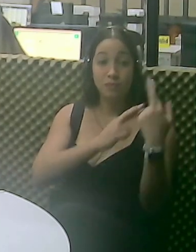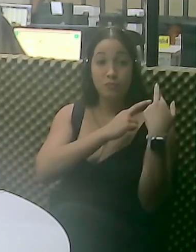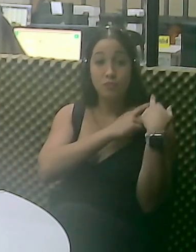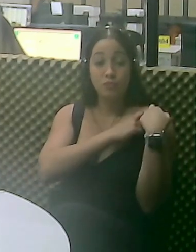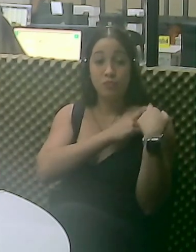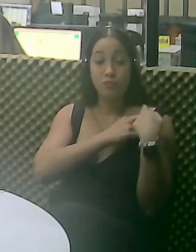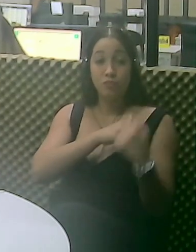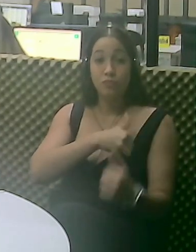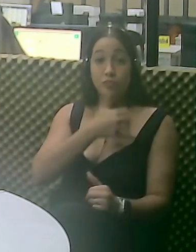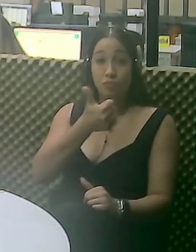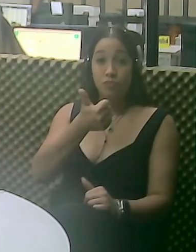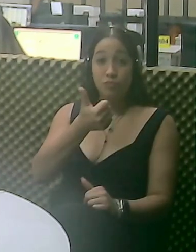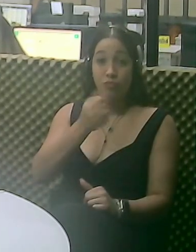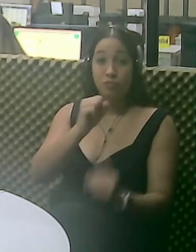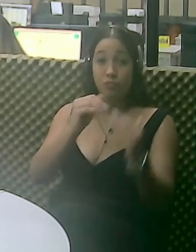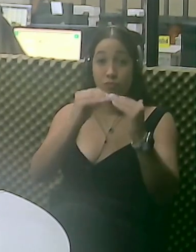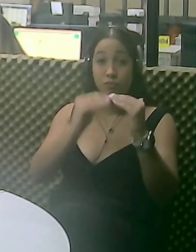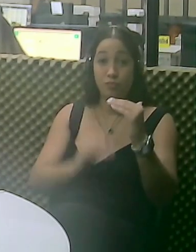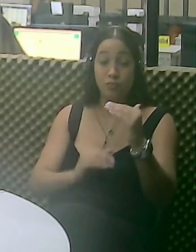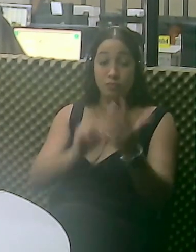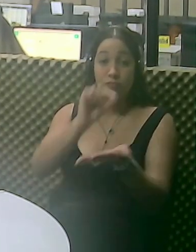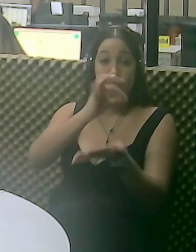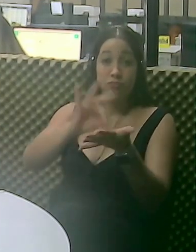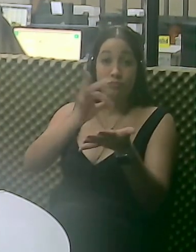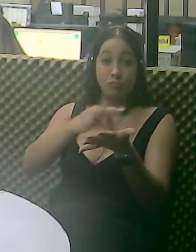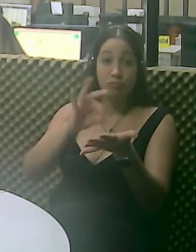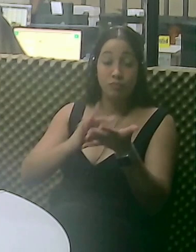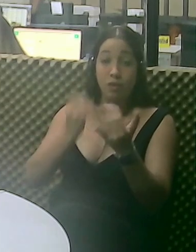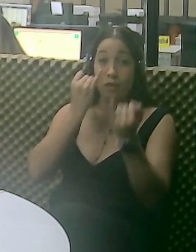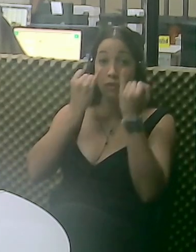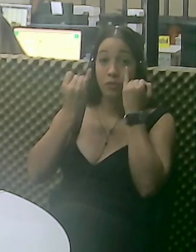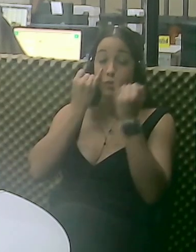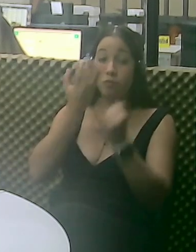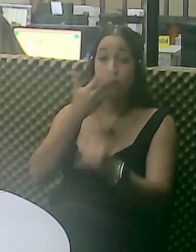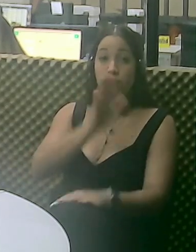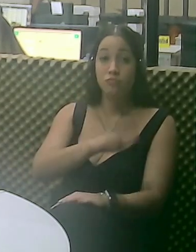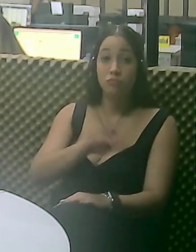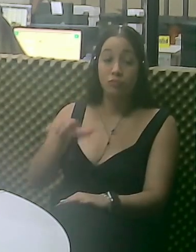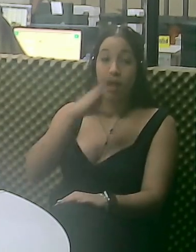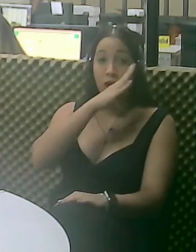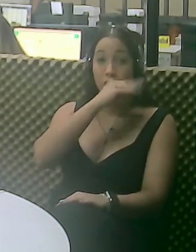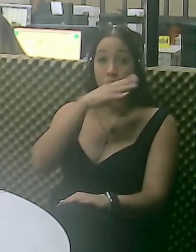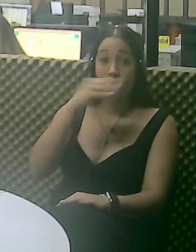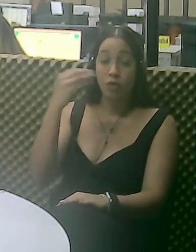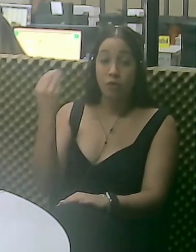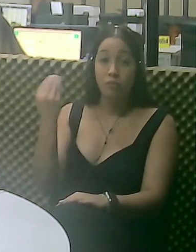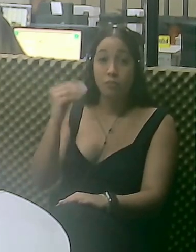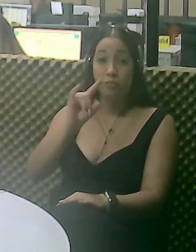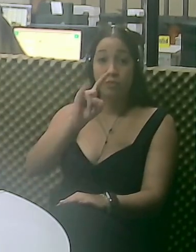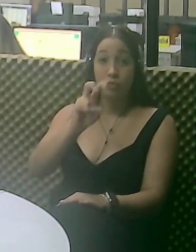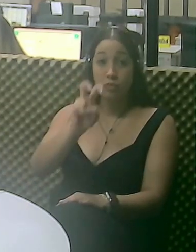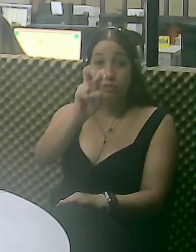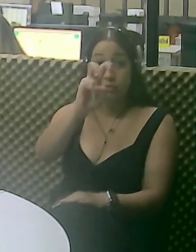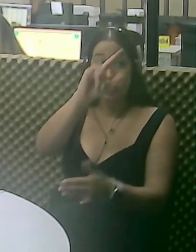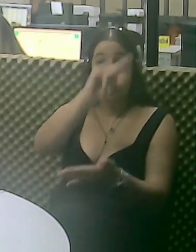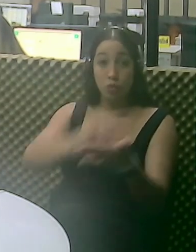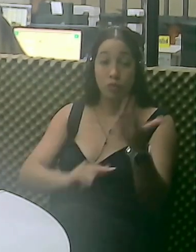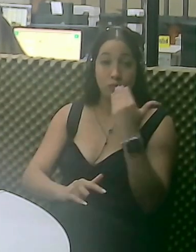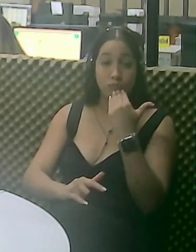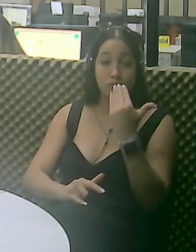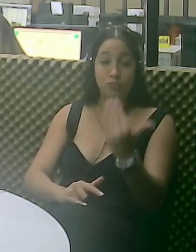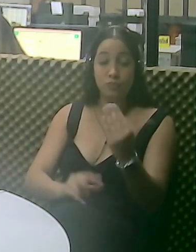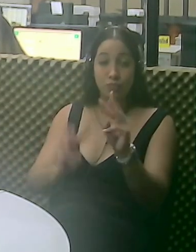responsáveis por menores de idade devem preencher os dados da criança ou adolescente e anexar os 5 documentos solicitados